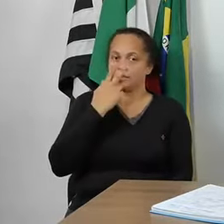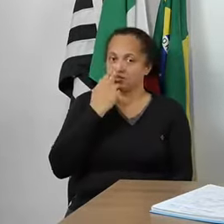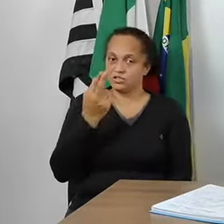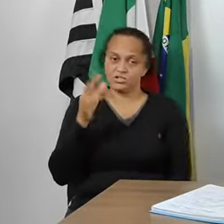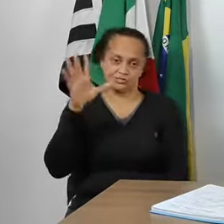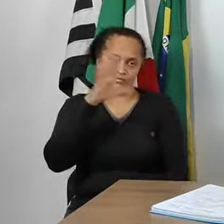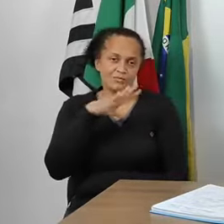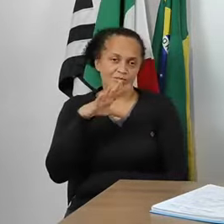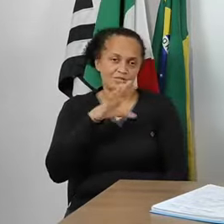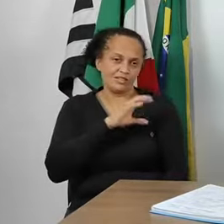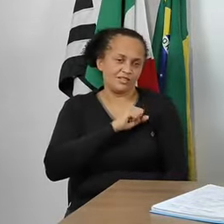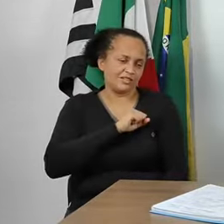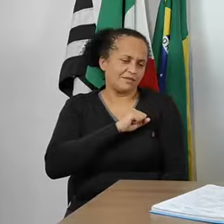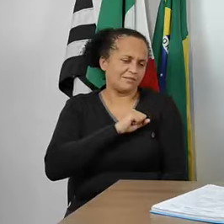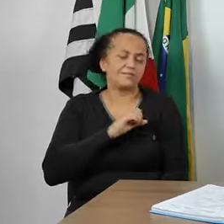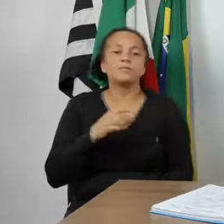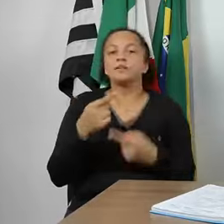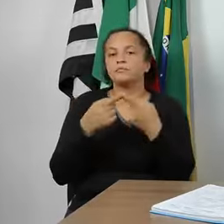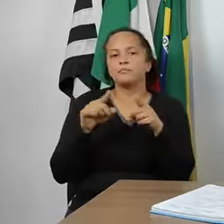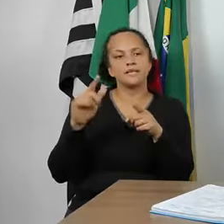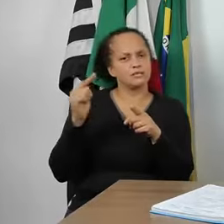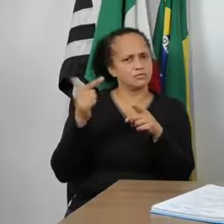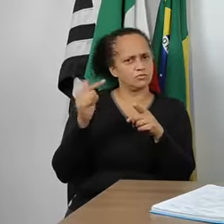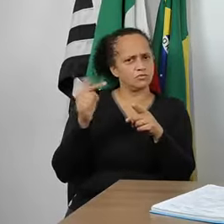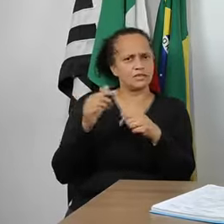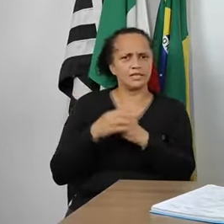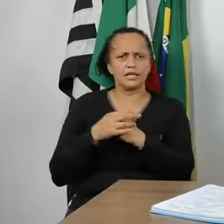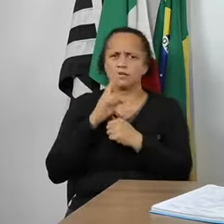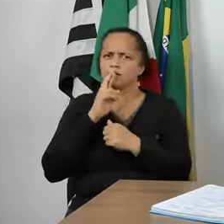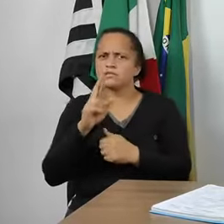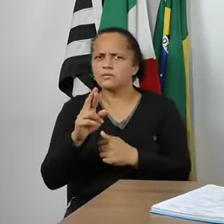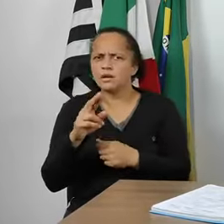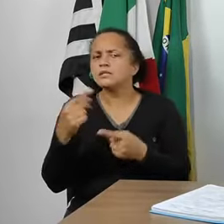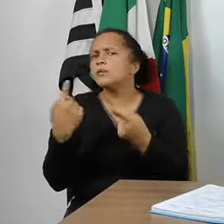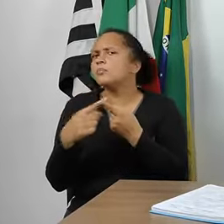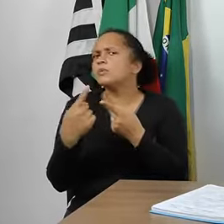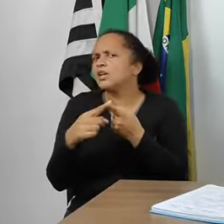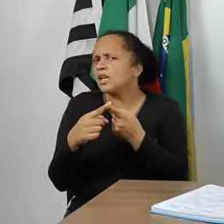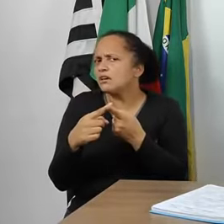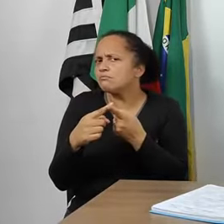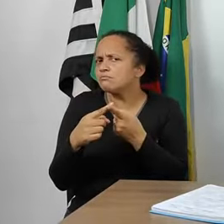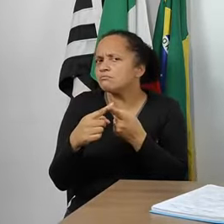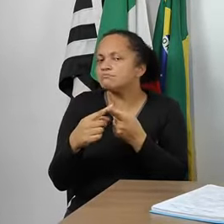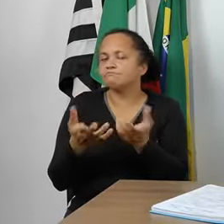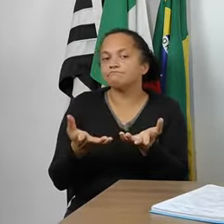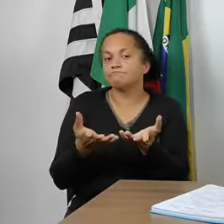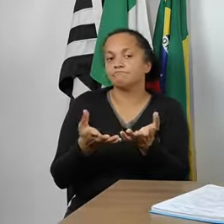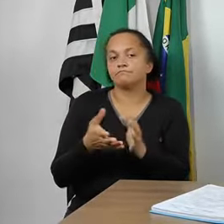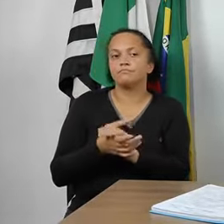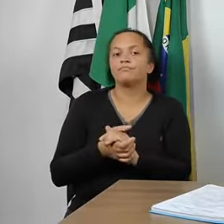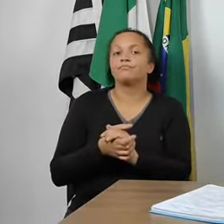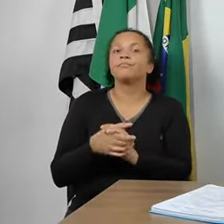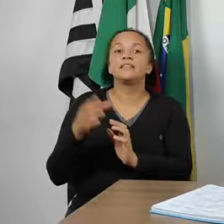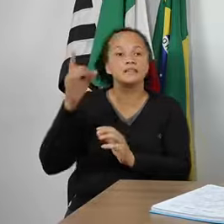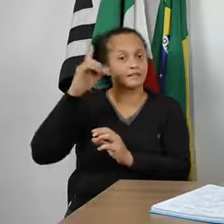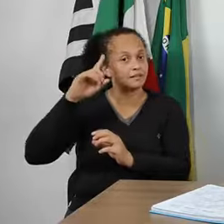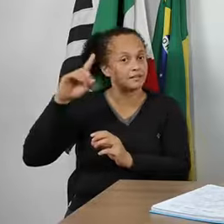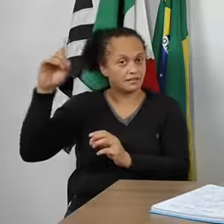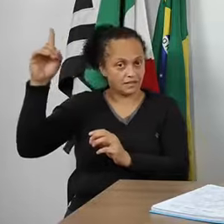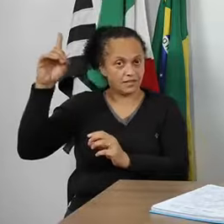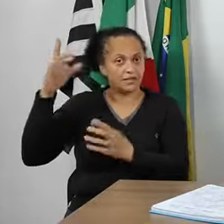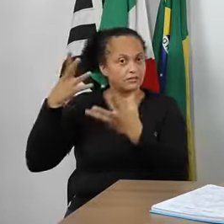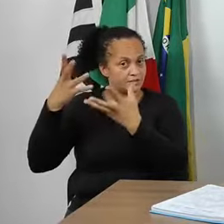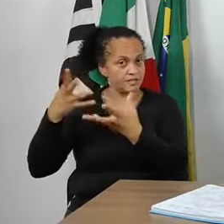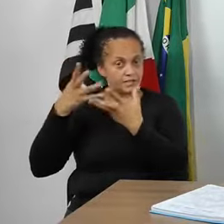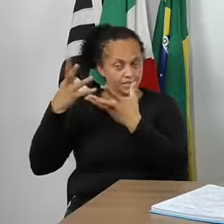não obtemos os resultados. Porque não quis? Deus não quis? Não. Deus não mudou. Deus é